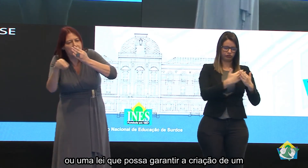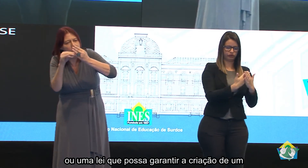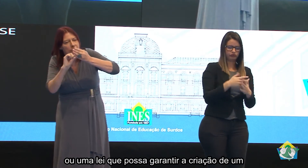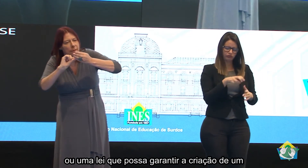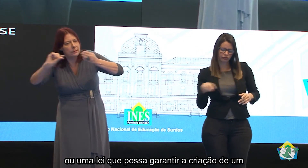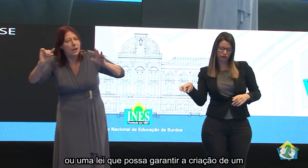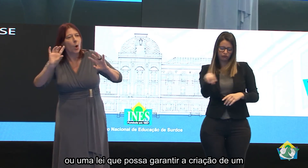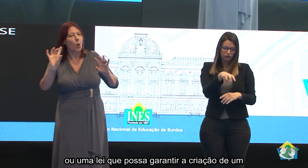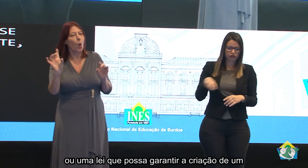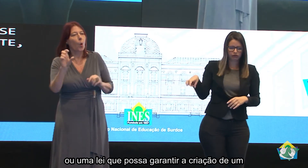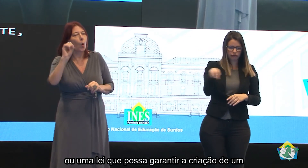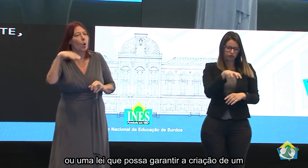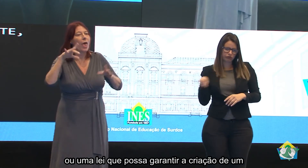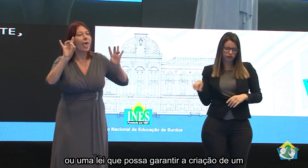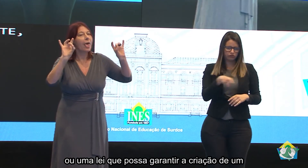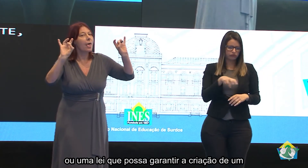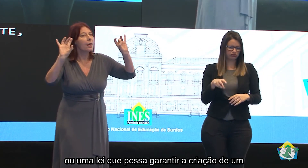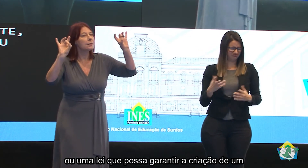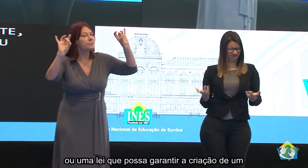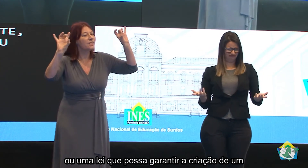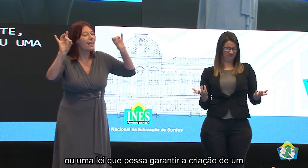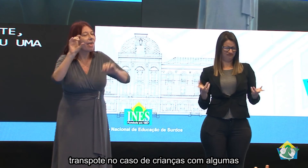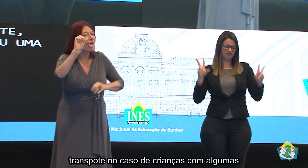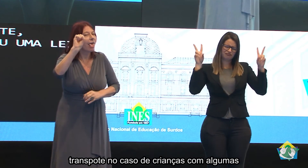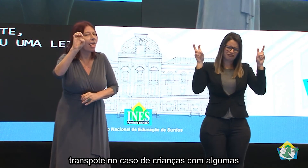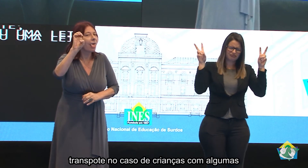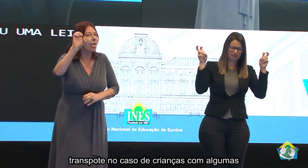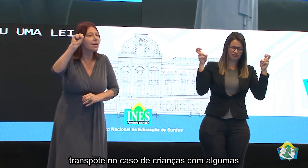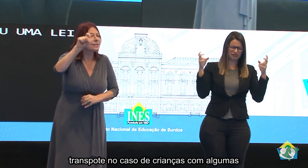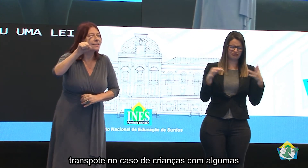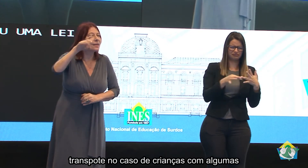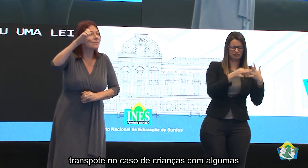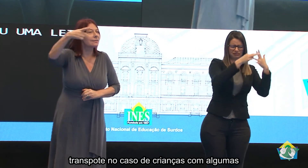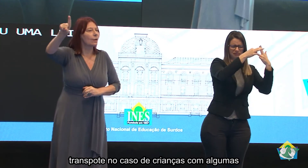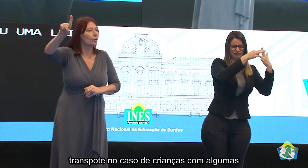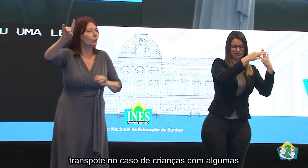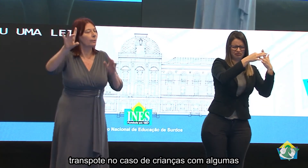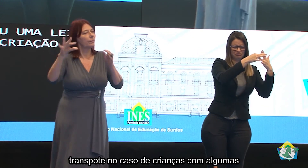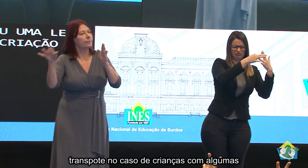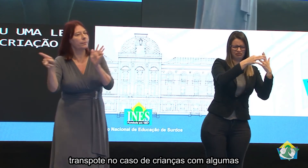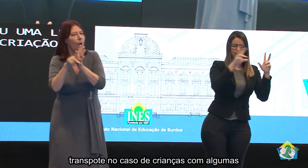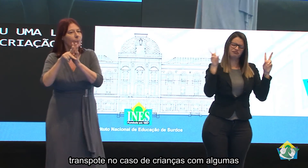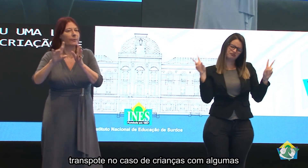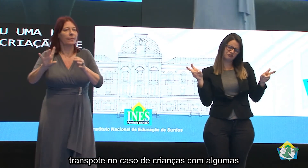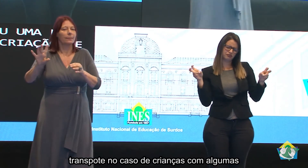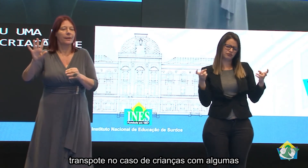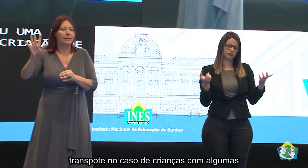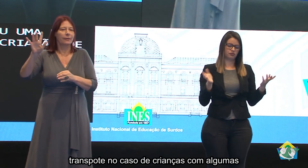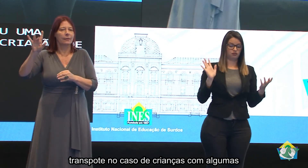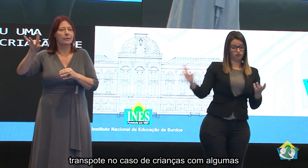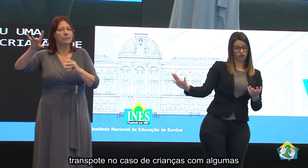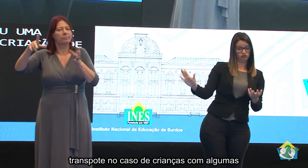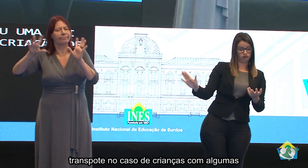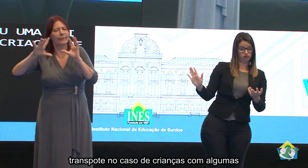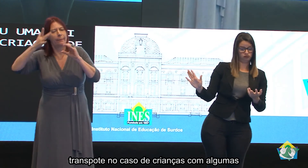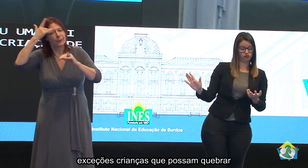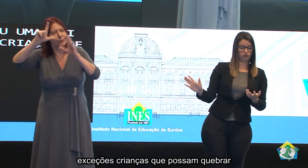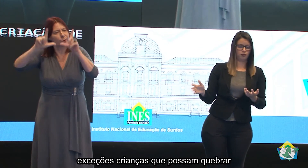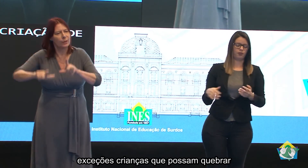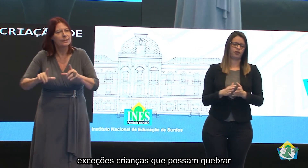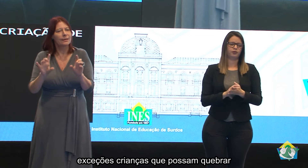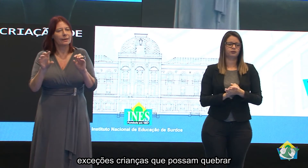possa garantir a criação de um transporte, né? No caso de crianças, com exceção,